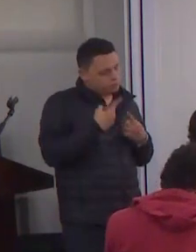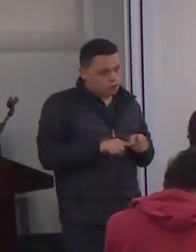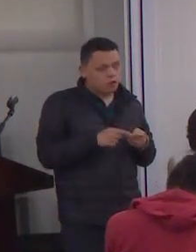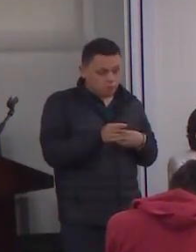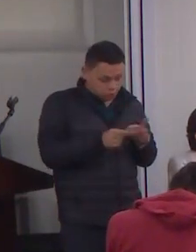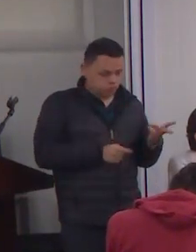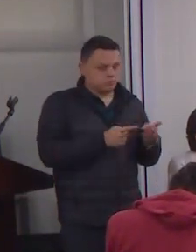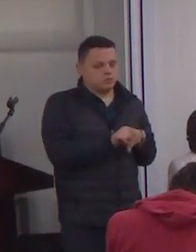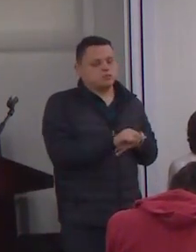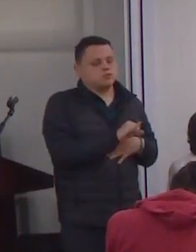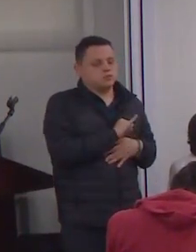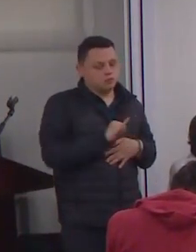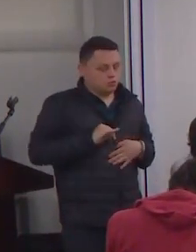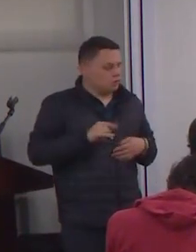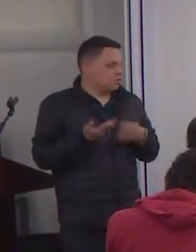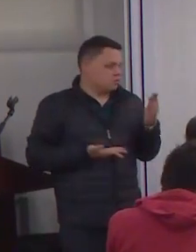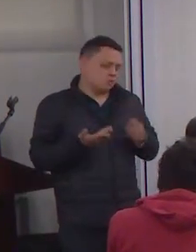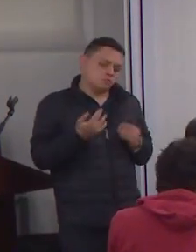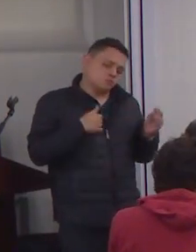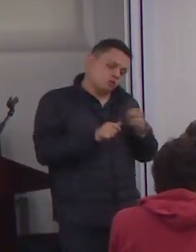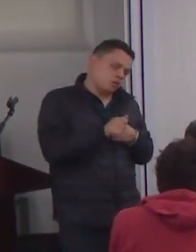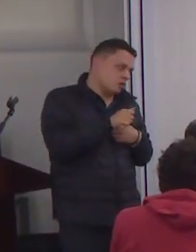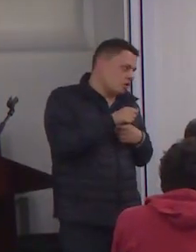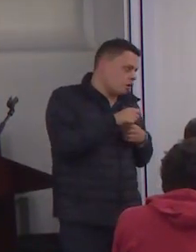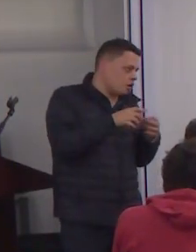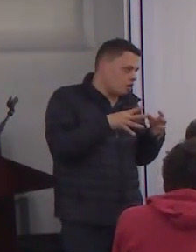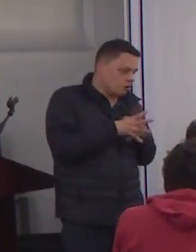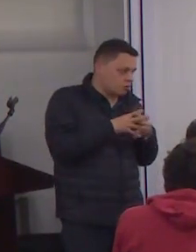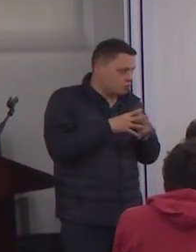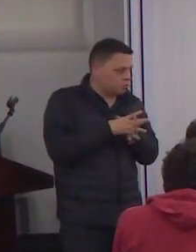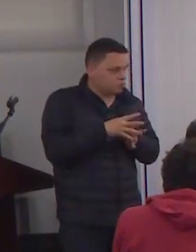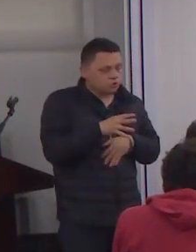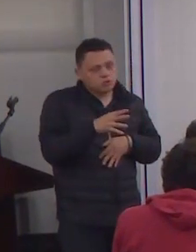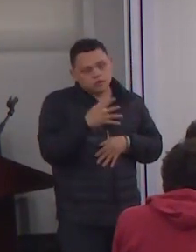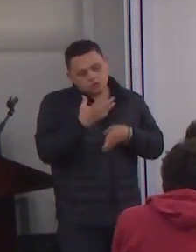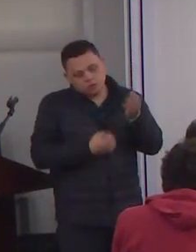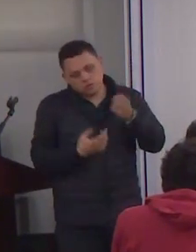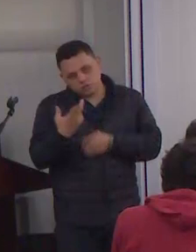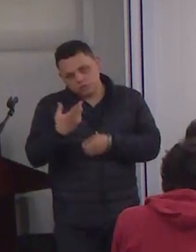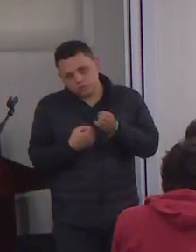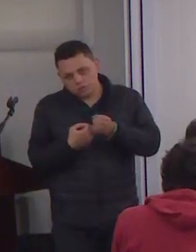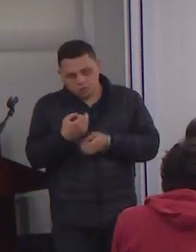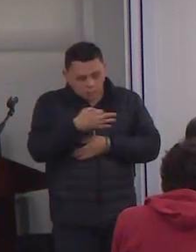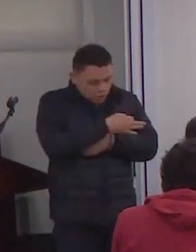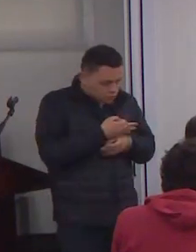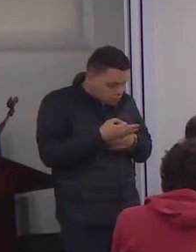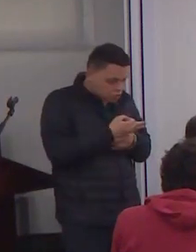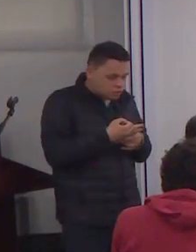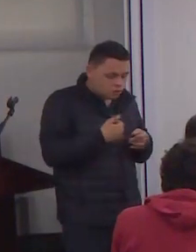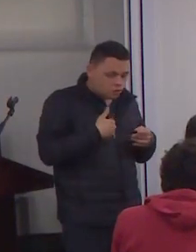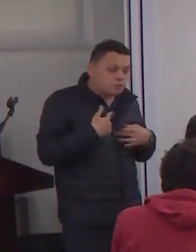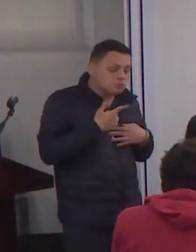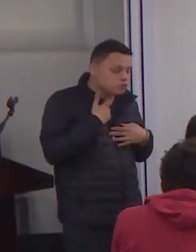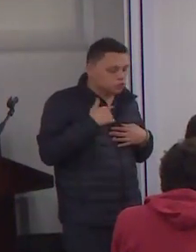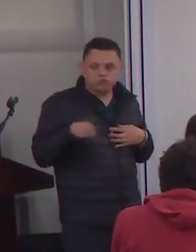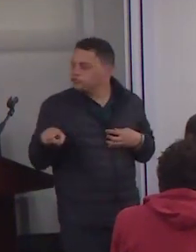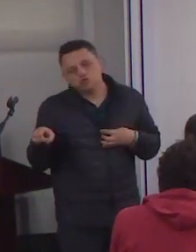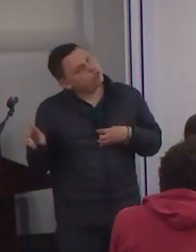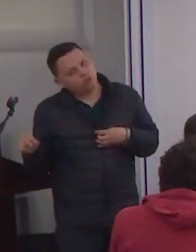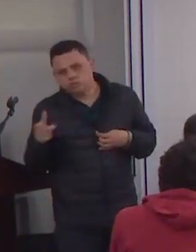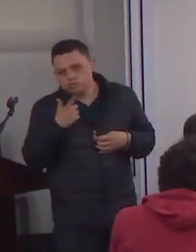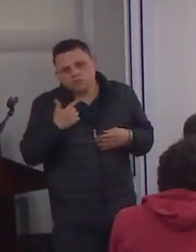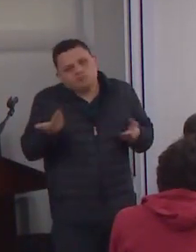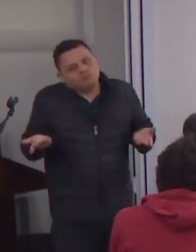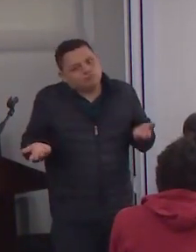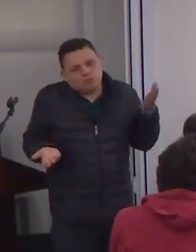como a me gusta el arroz con leche con uvas pasas a otro no le gusta el arroz con leche con uvas pasas así de simple entonces como yo genero